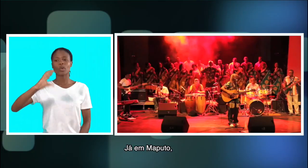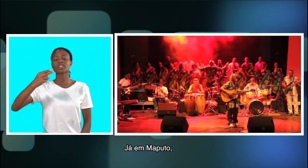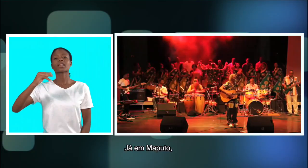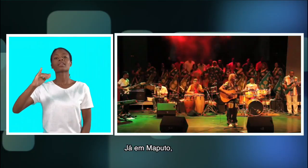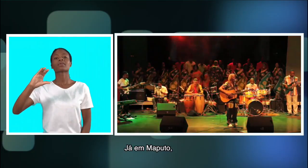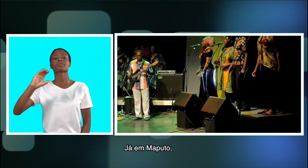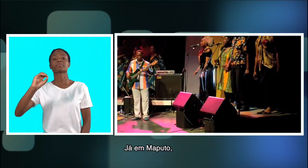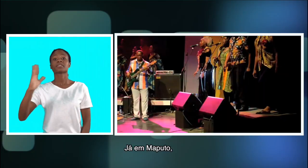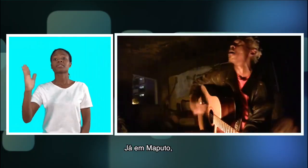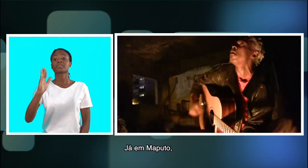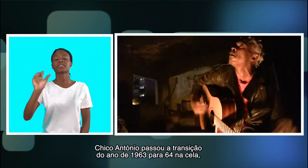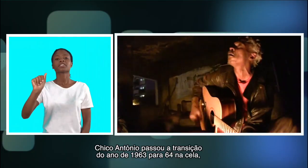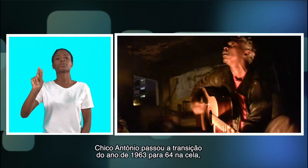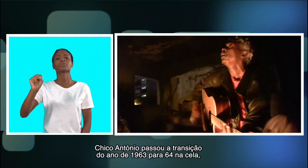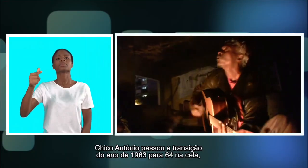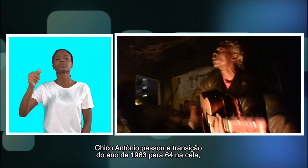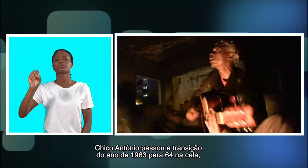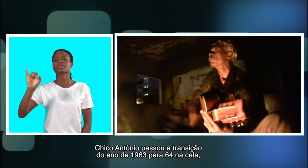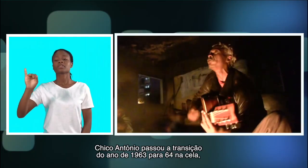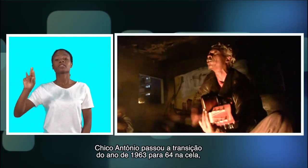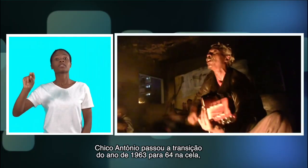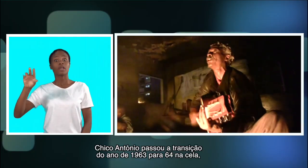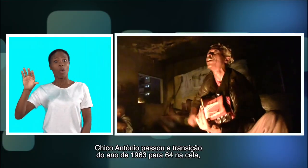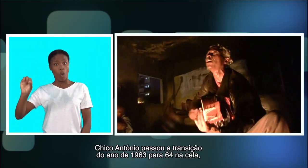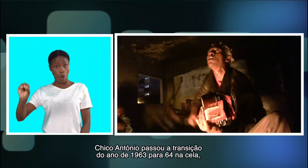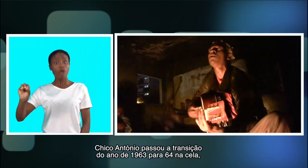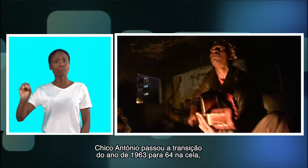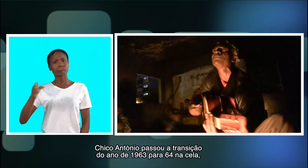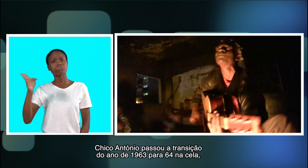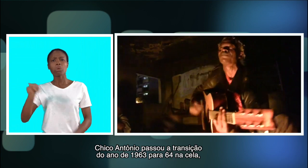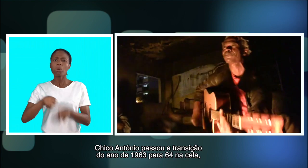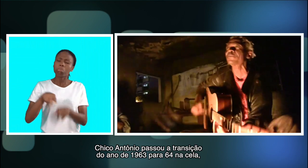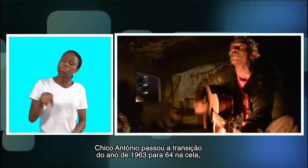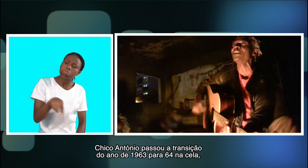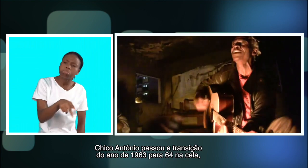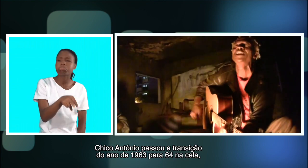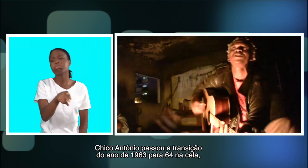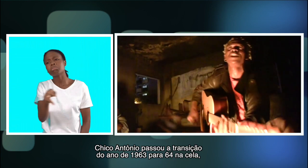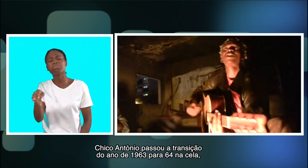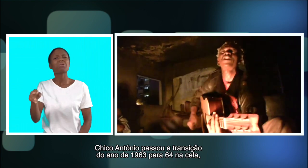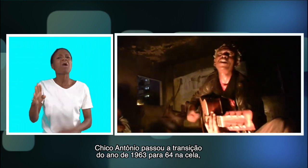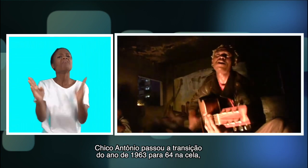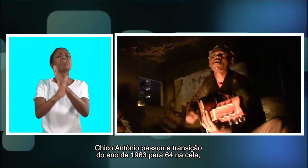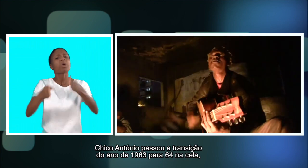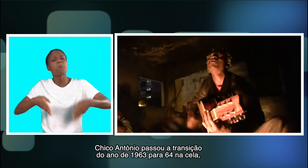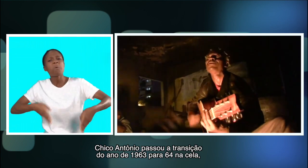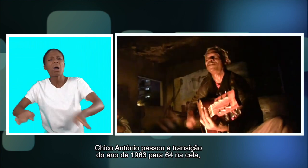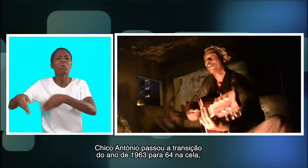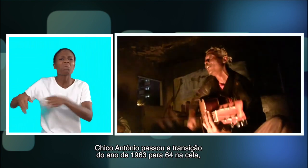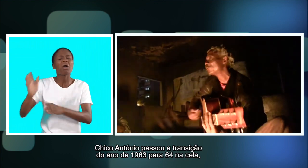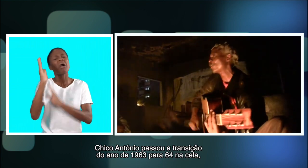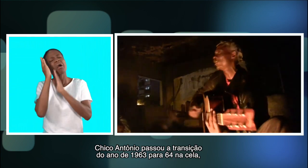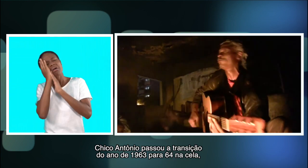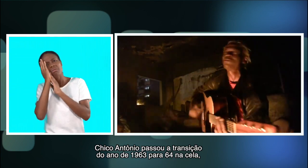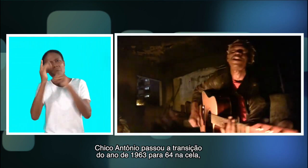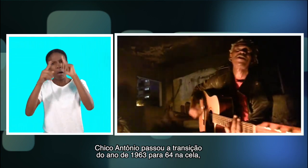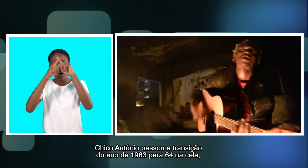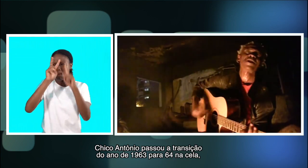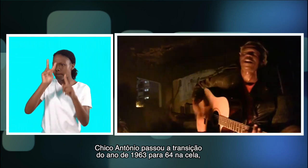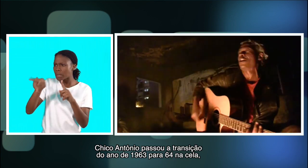Já em Maputo, Chico António passou a transição do ano de 1963